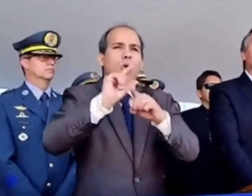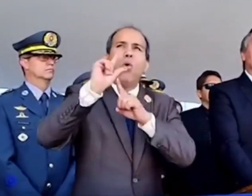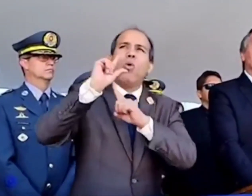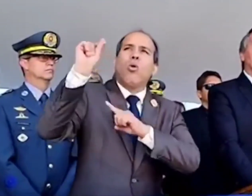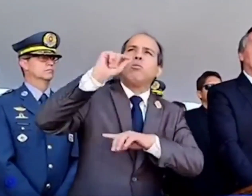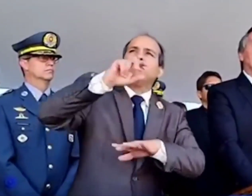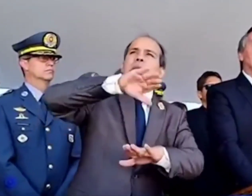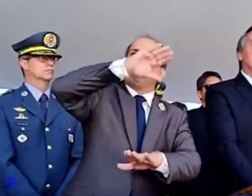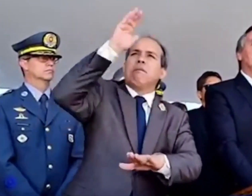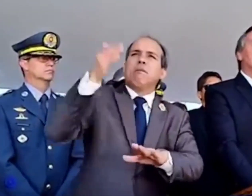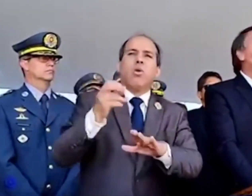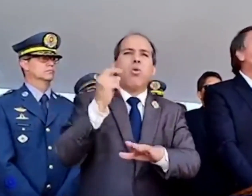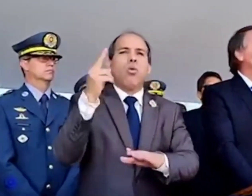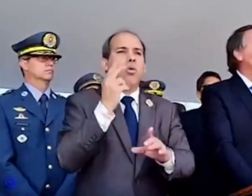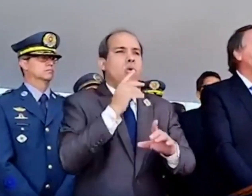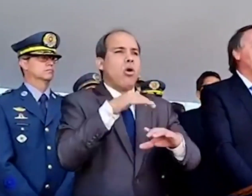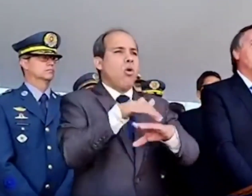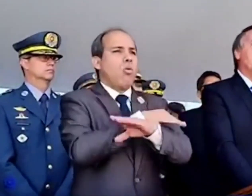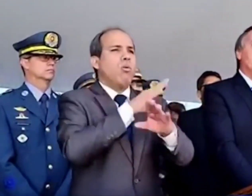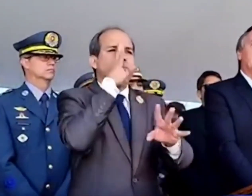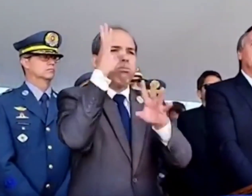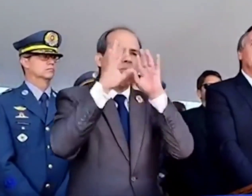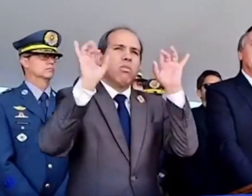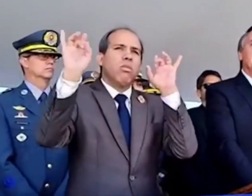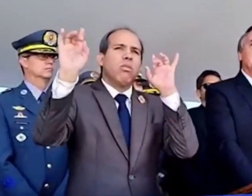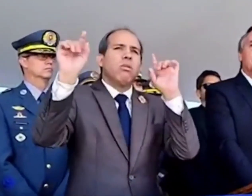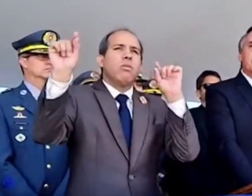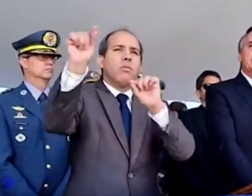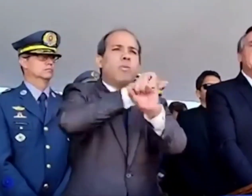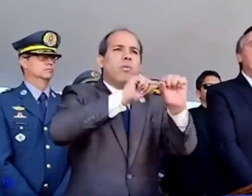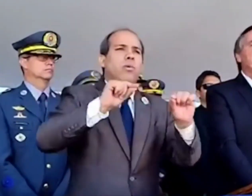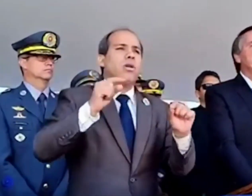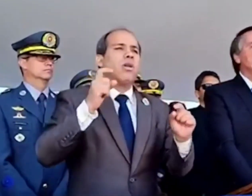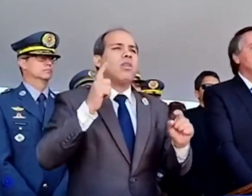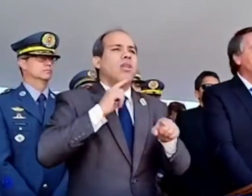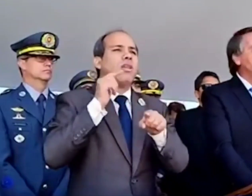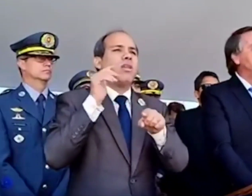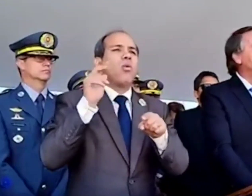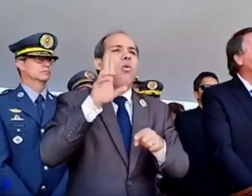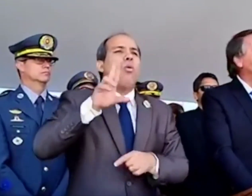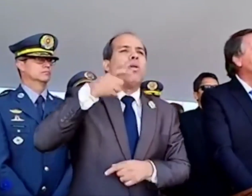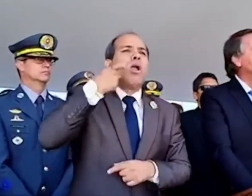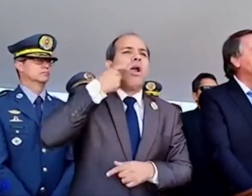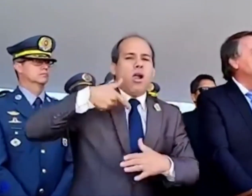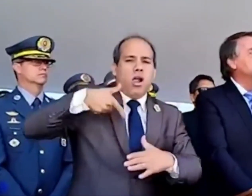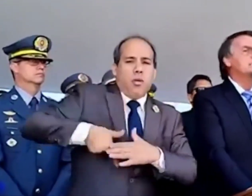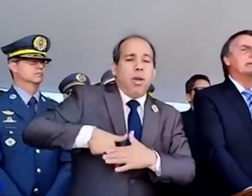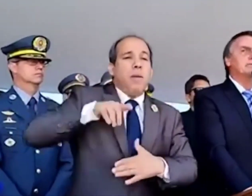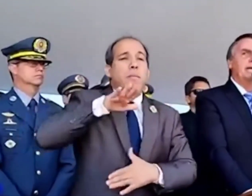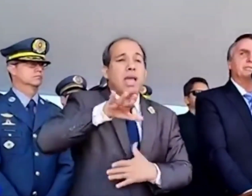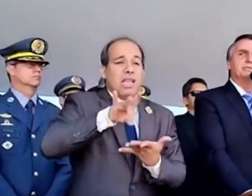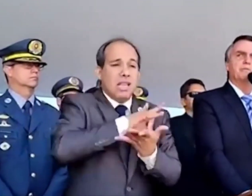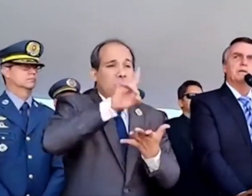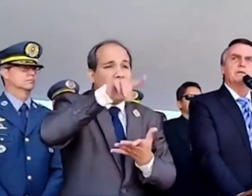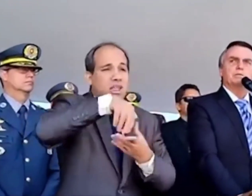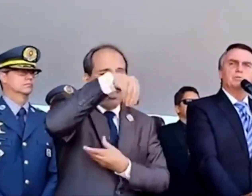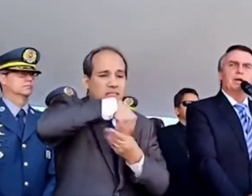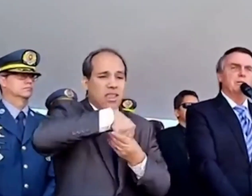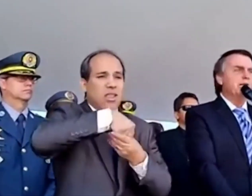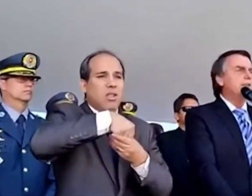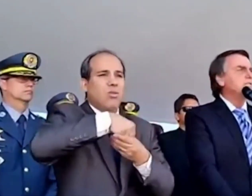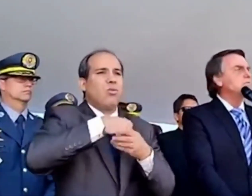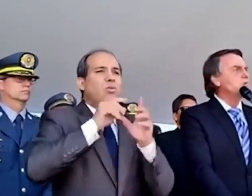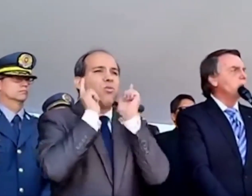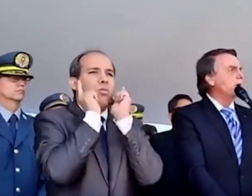morro, ou nas ruas perdidas por aí armadas. Muitas vezes, os nossos inimigos estão dentro de